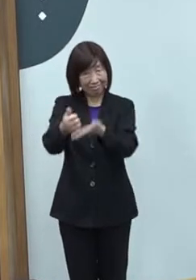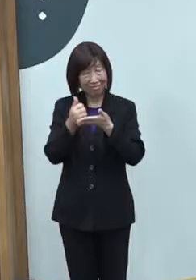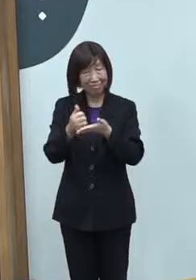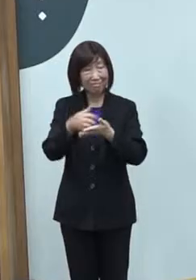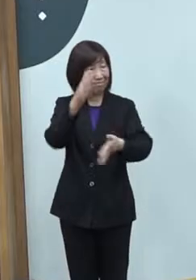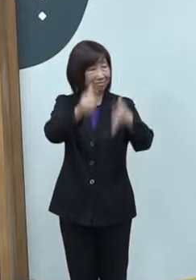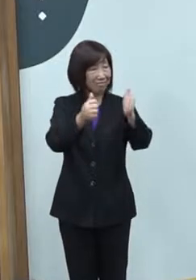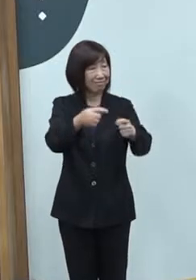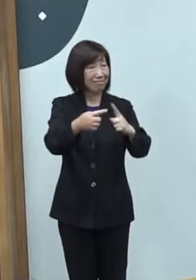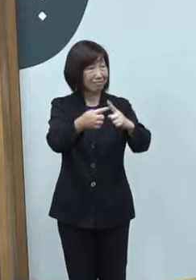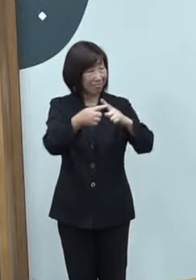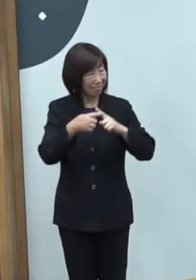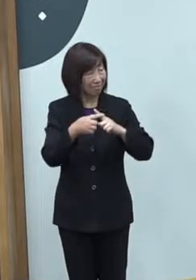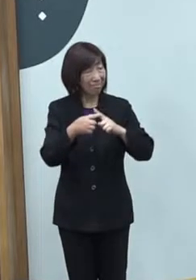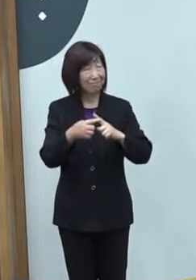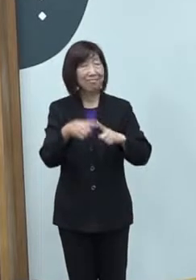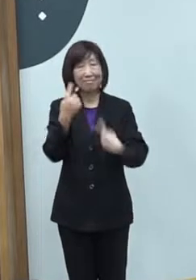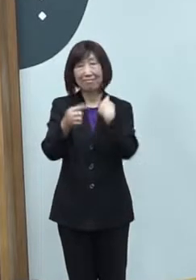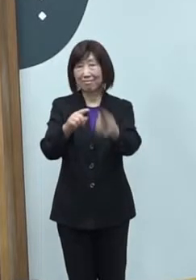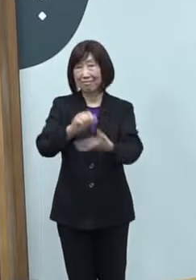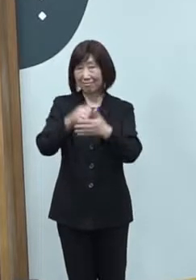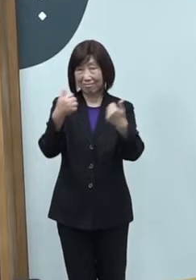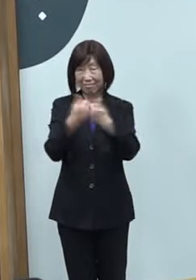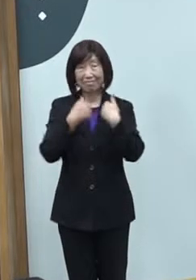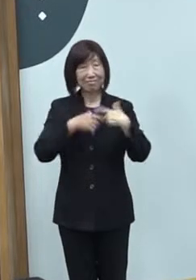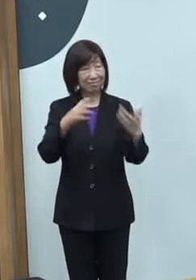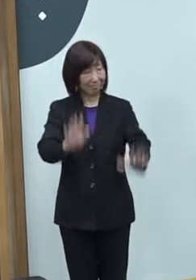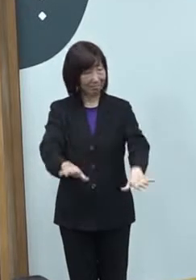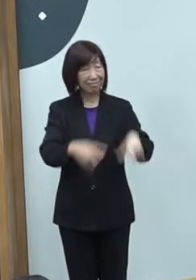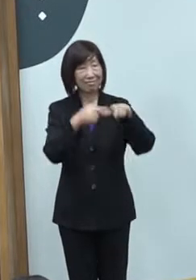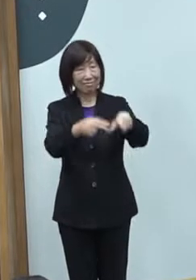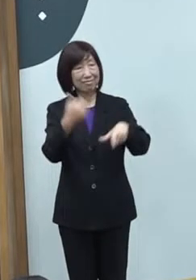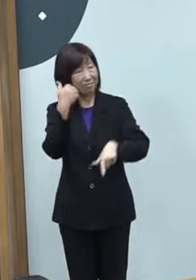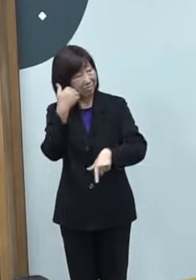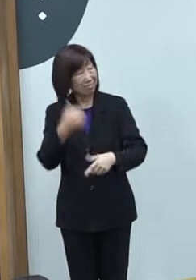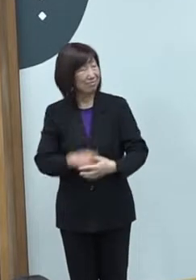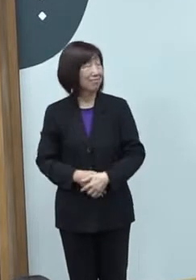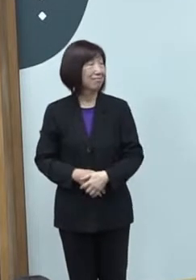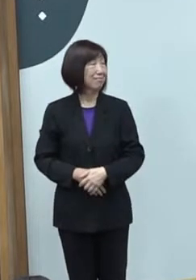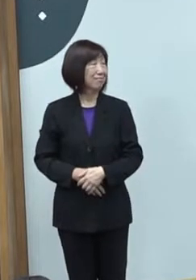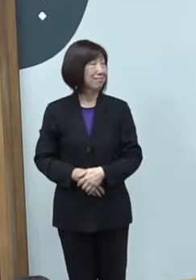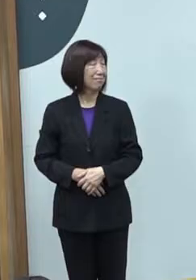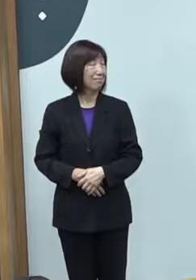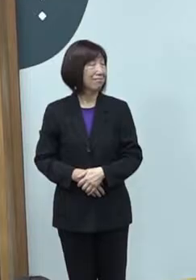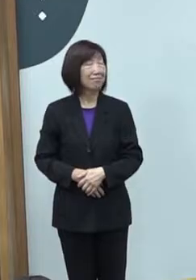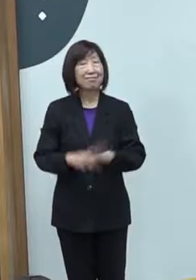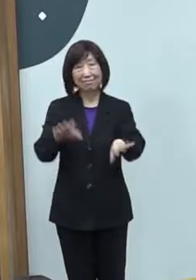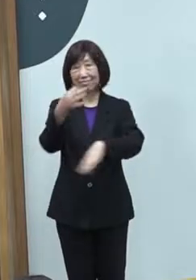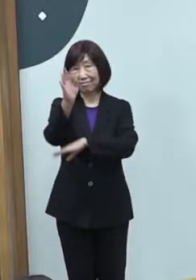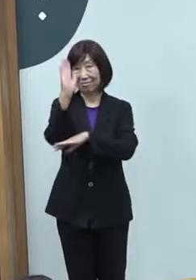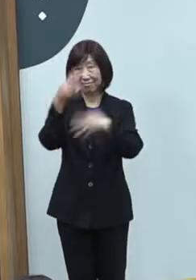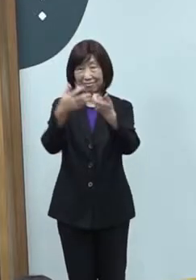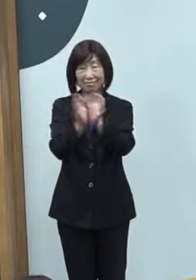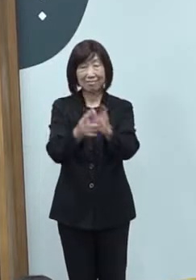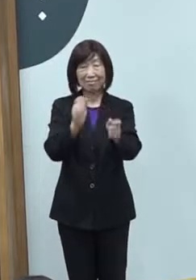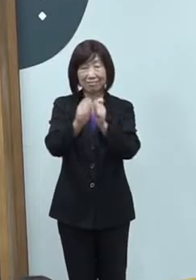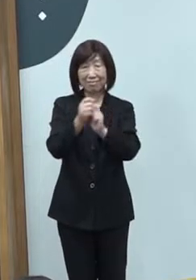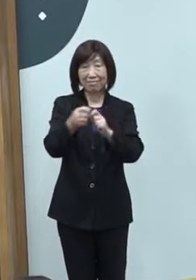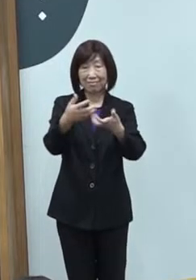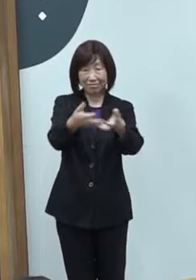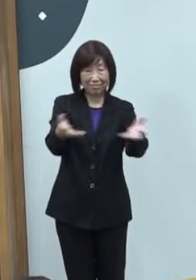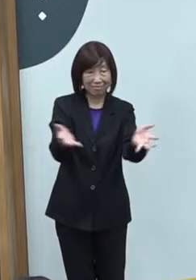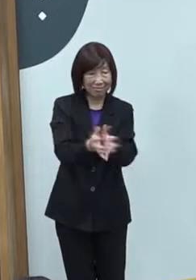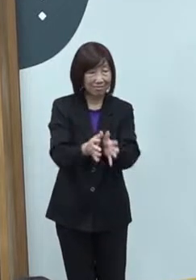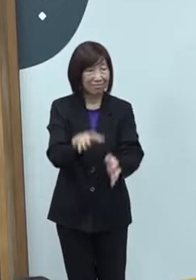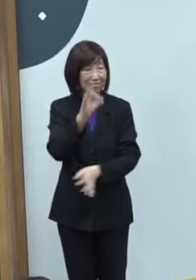到了长官来参加我们今天的记者会，我也一一的来做介绍。首先要介绍的是我们财政部赋税署财产税